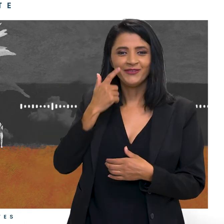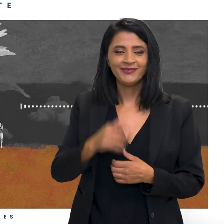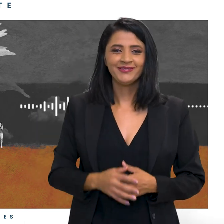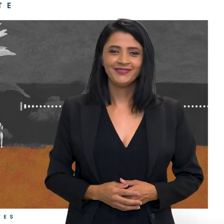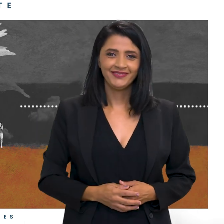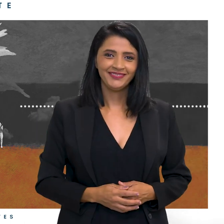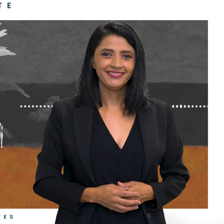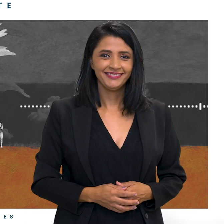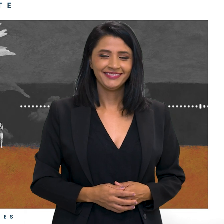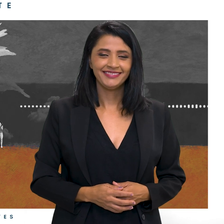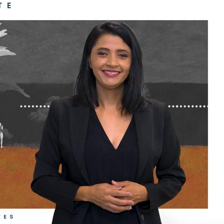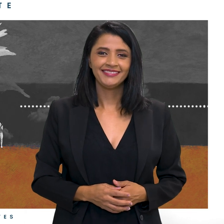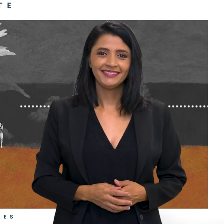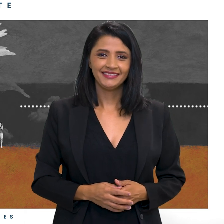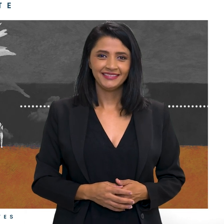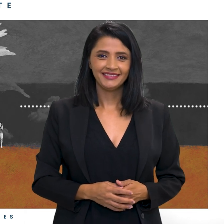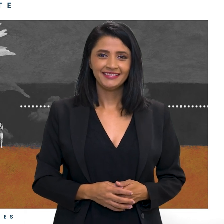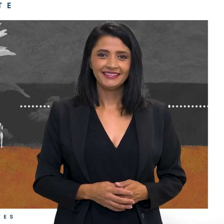Boa, partiu.